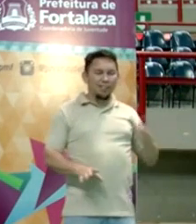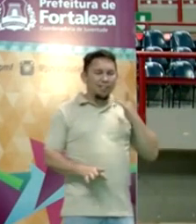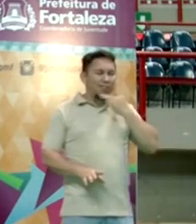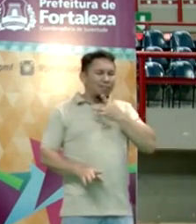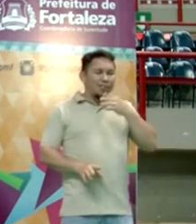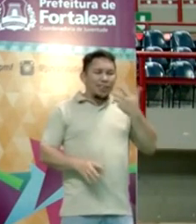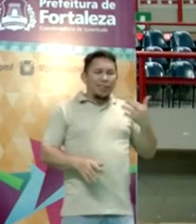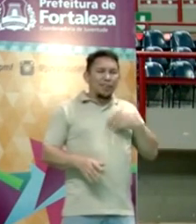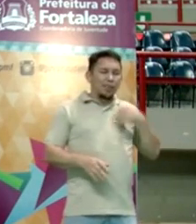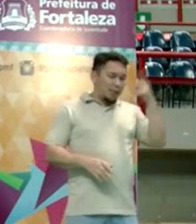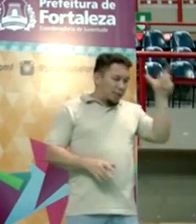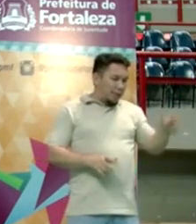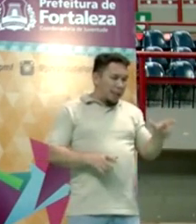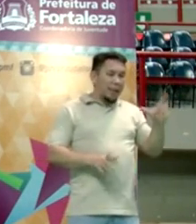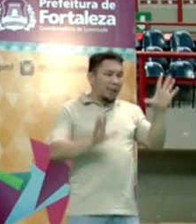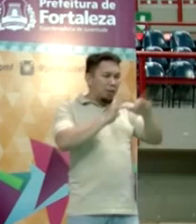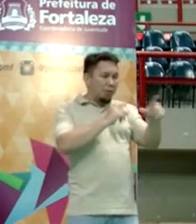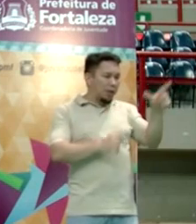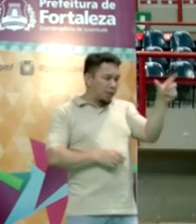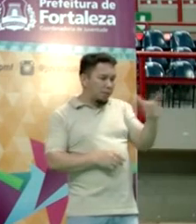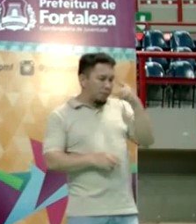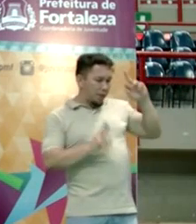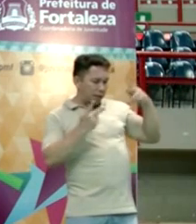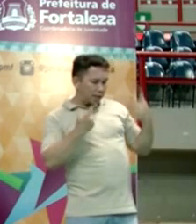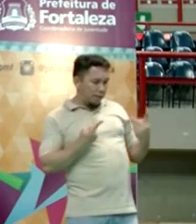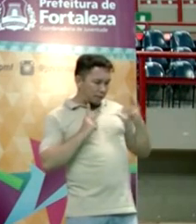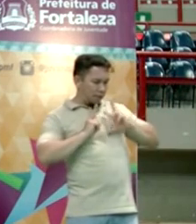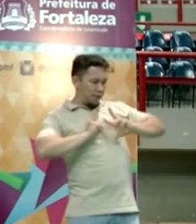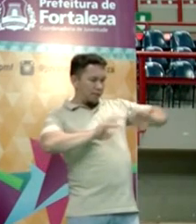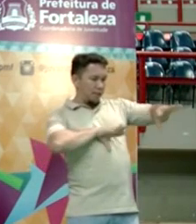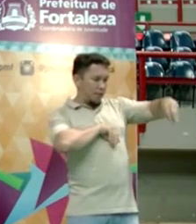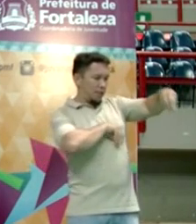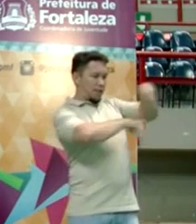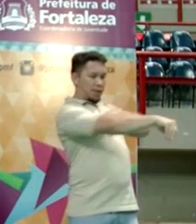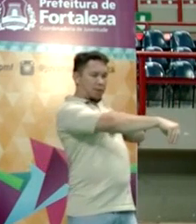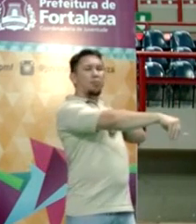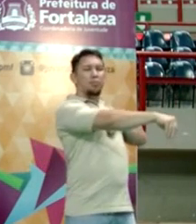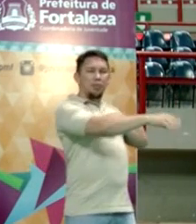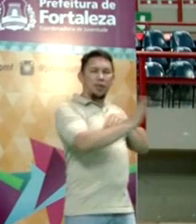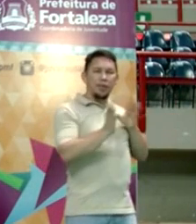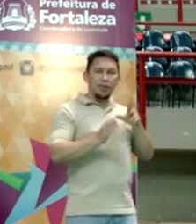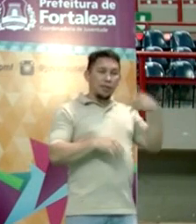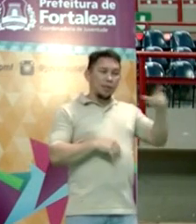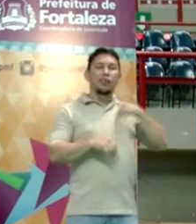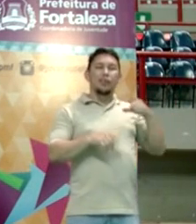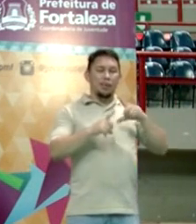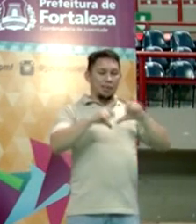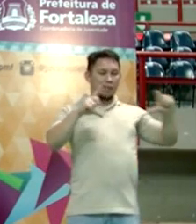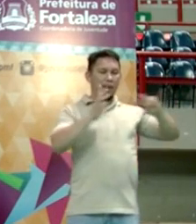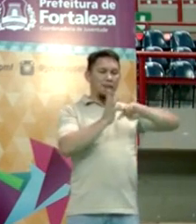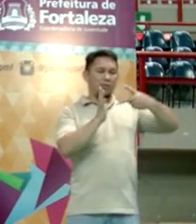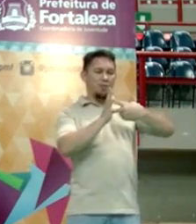que se comportam como pessoas, são personificados. Tem a moral da